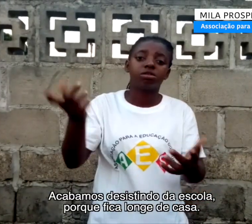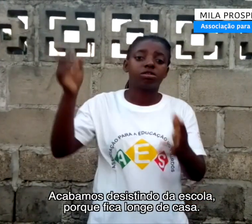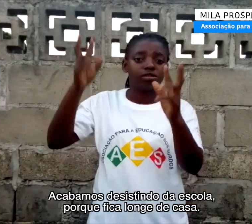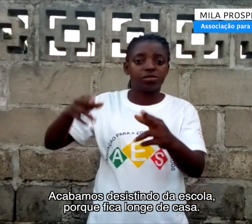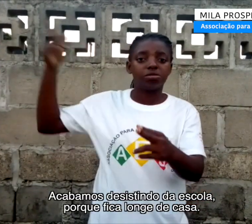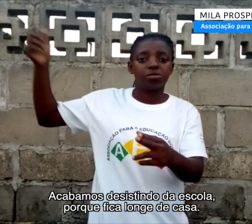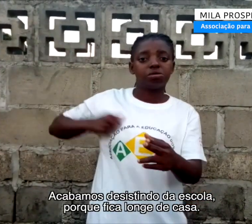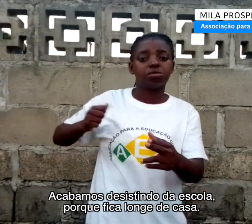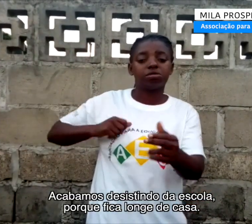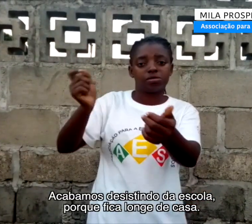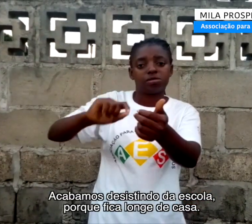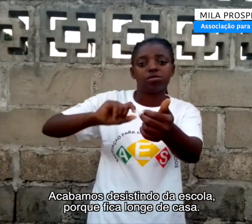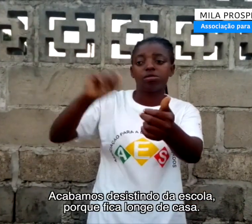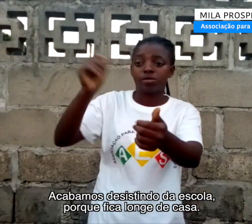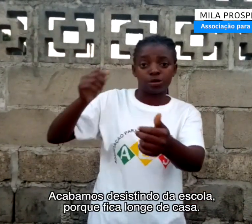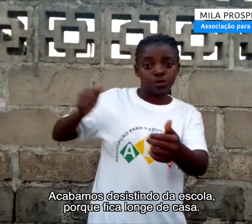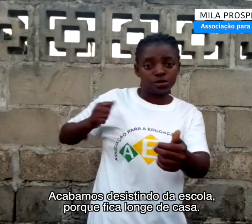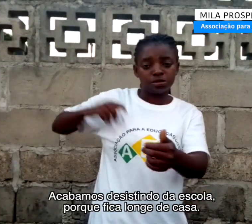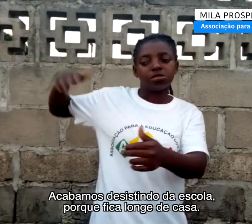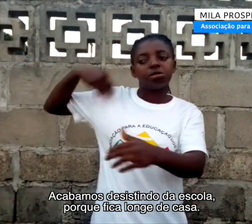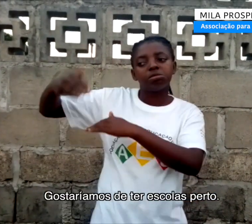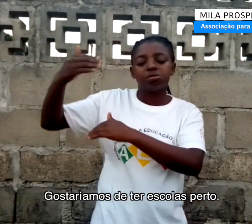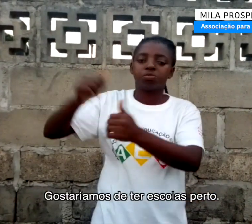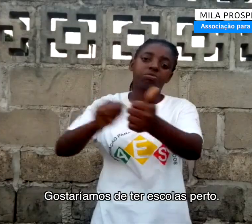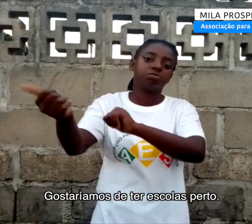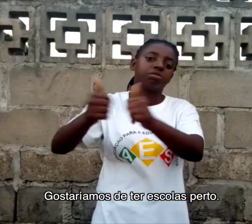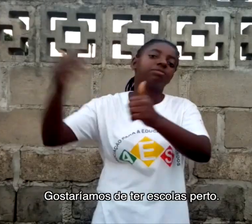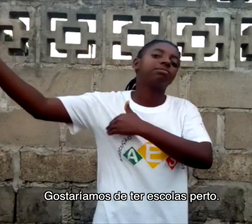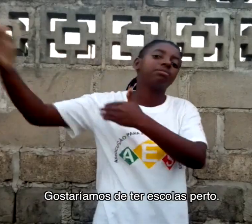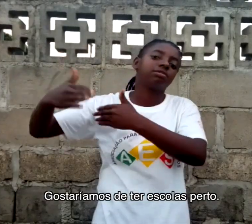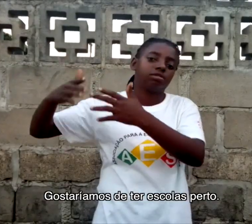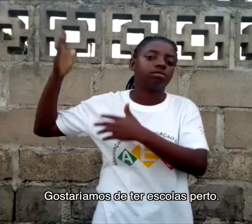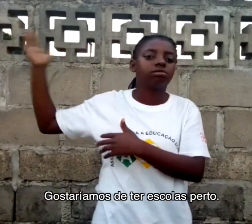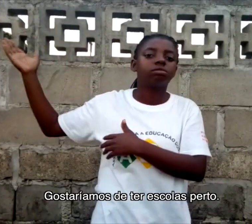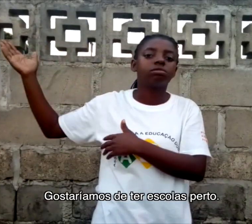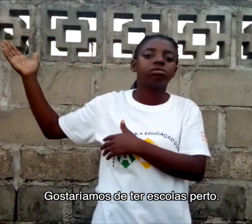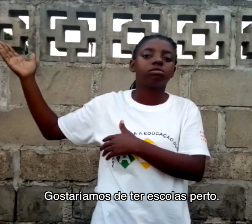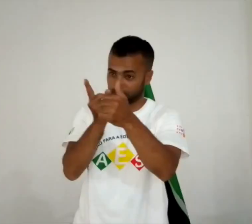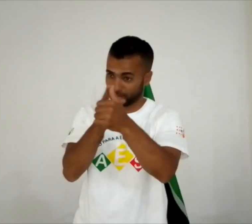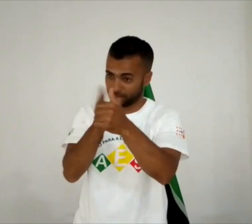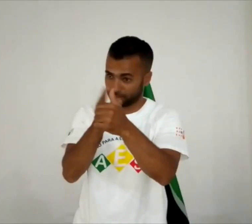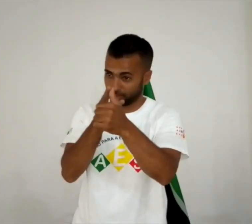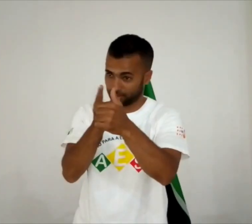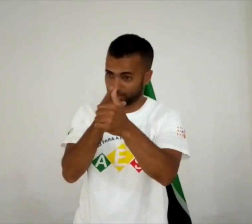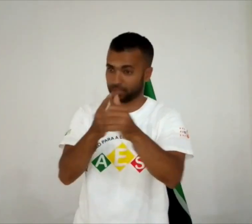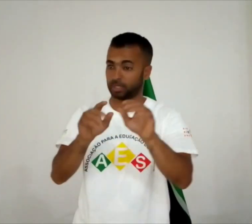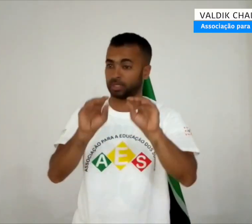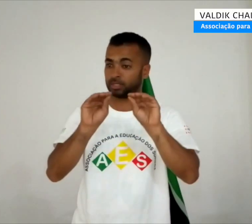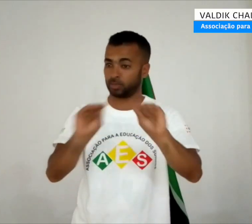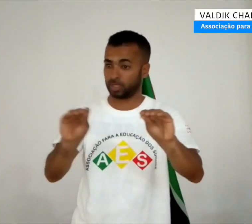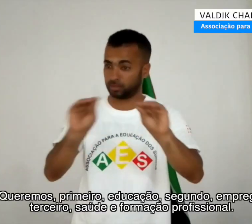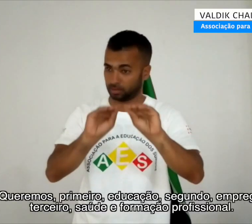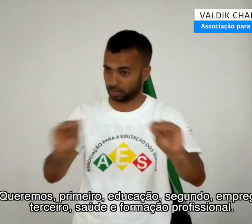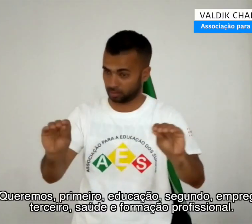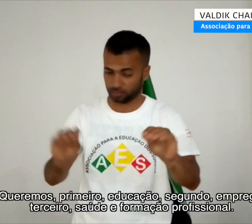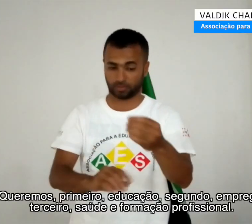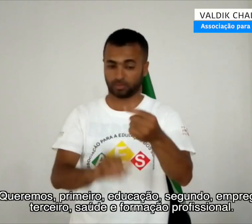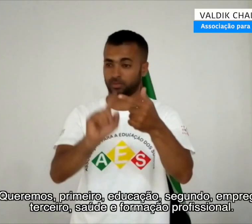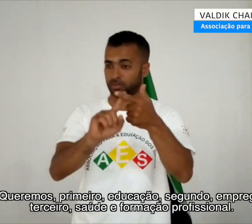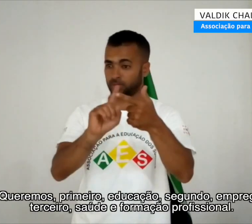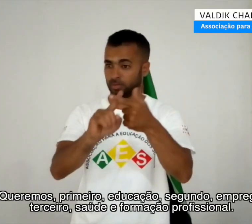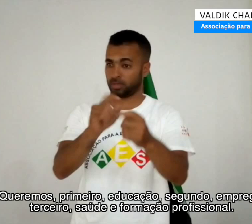desistindo da escola porque fica longe de casa. Gostaríamos de ter escolas perto. Queremos,